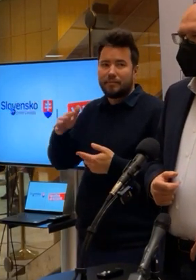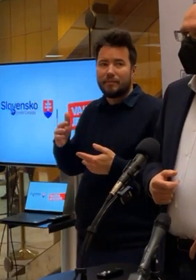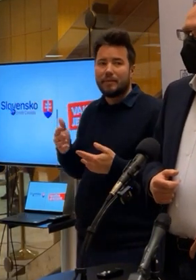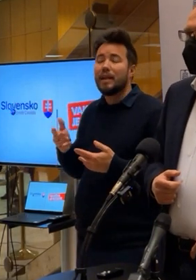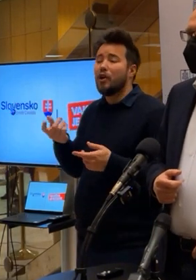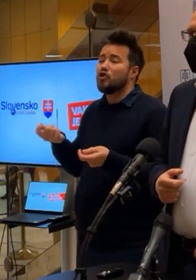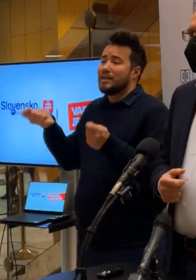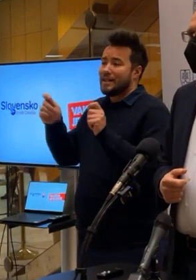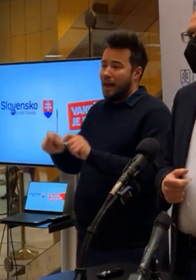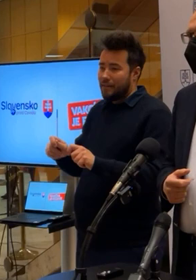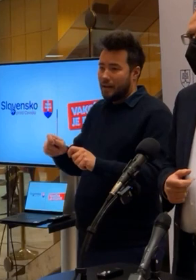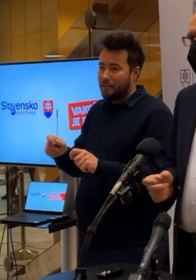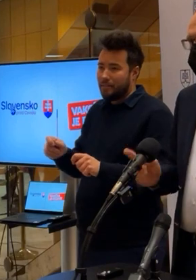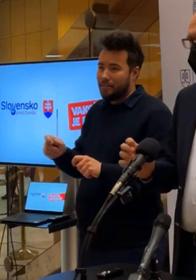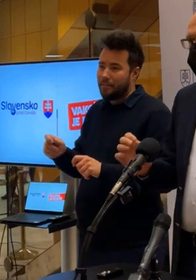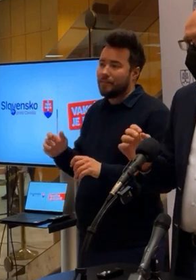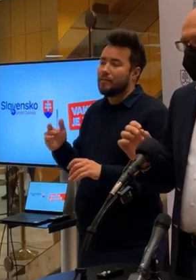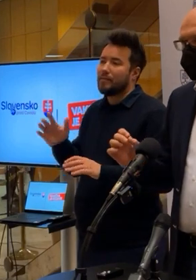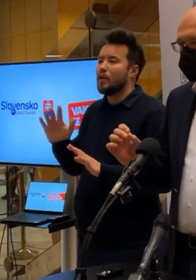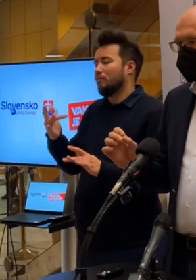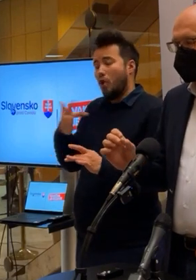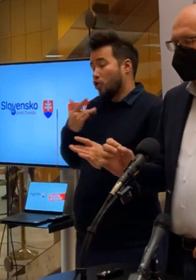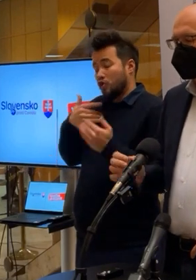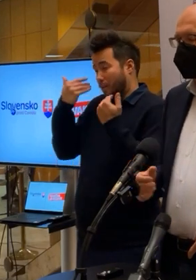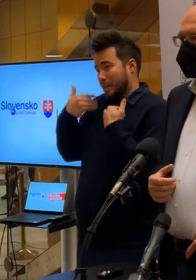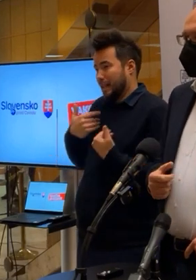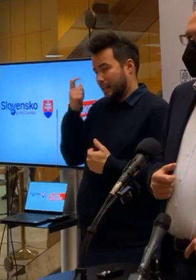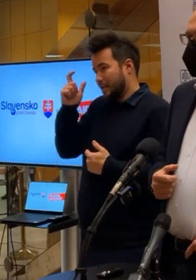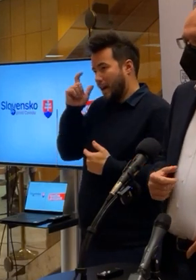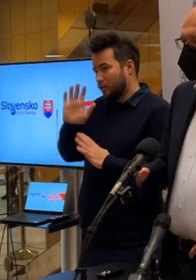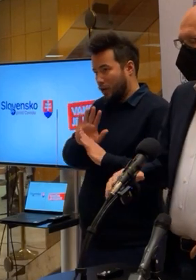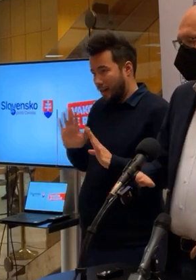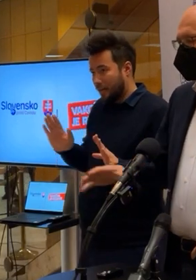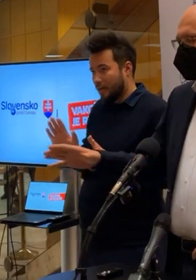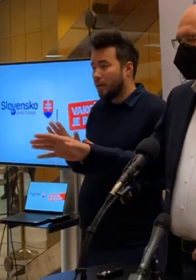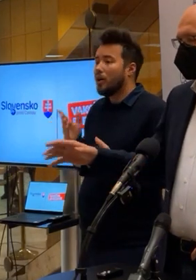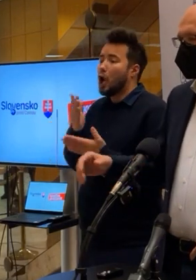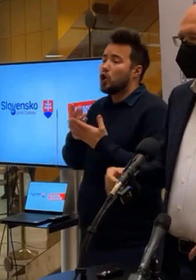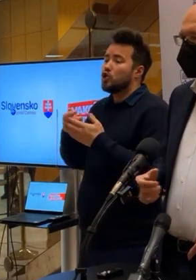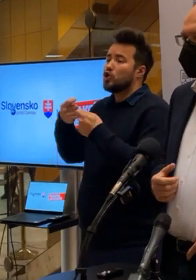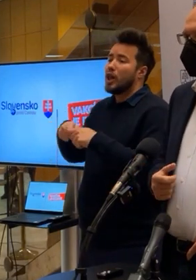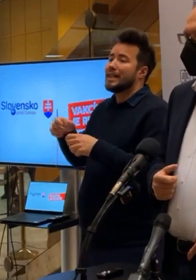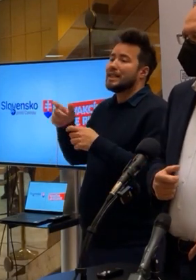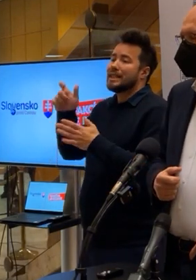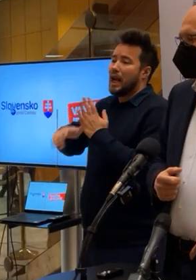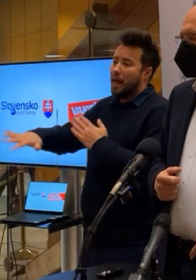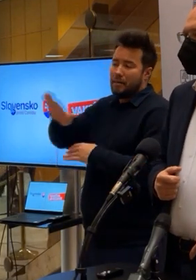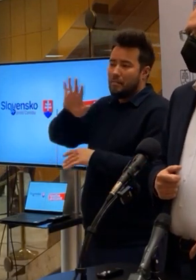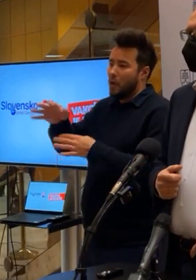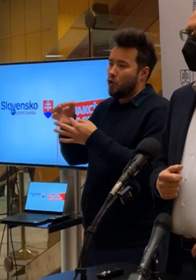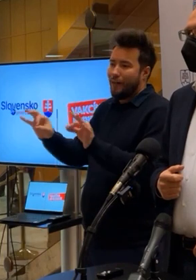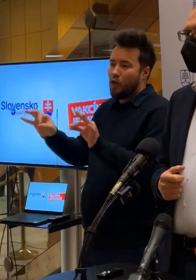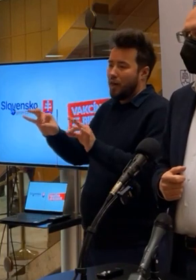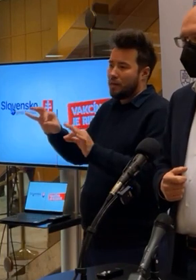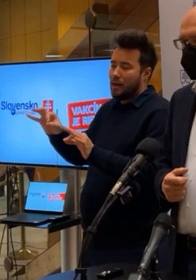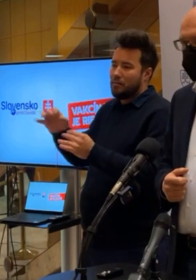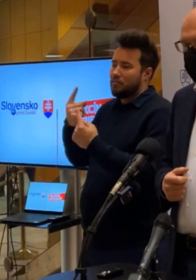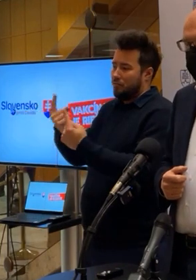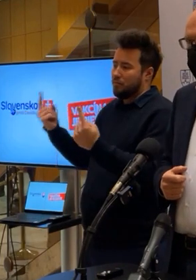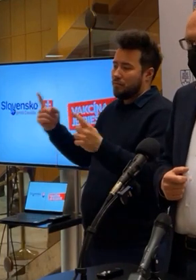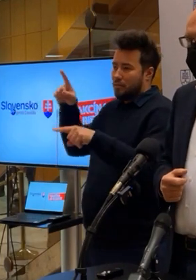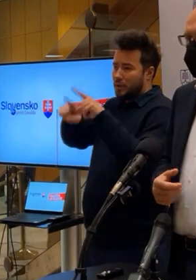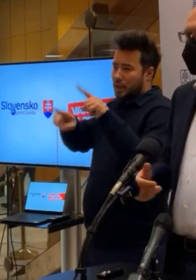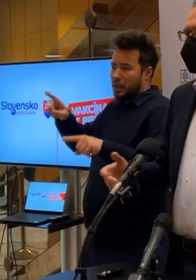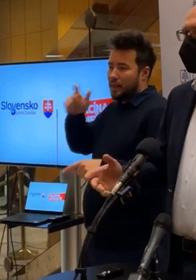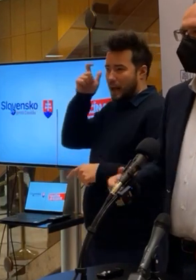Na záver teda ja som osobne, je to môj osobný názor a každý člen strany má dovolené deklarovať svoj